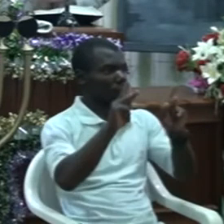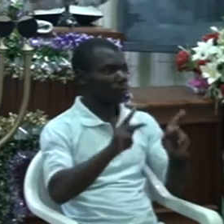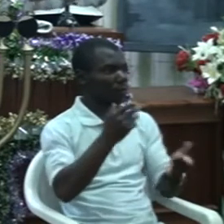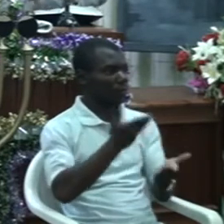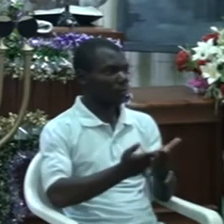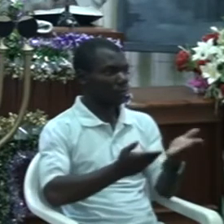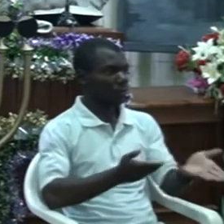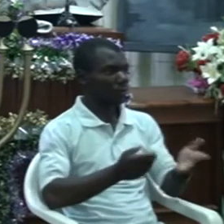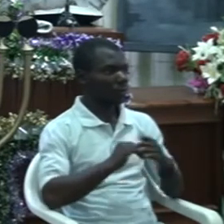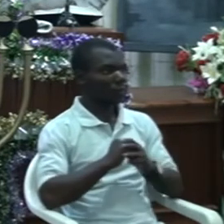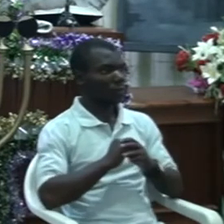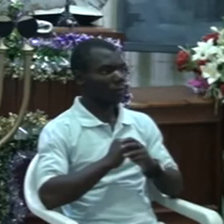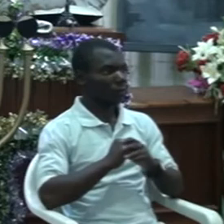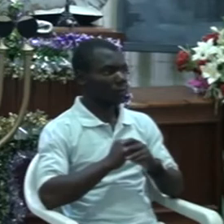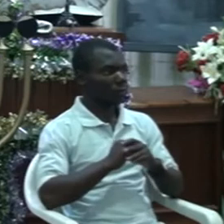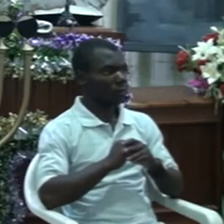Si les gens viennent réellement.